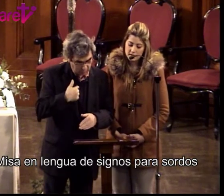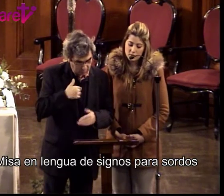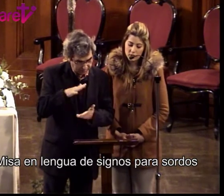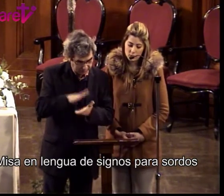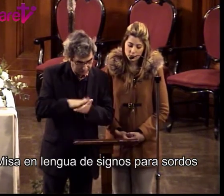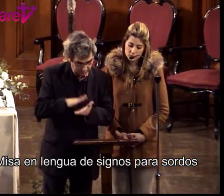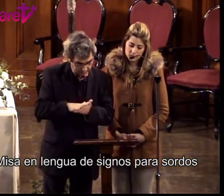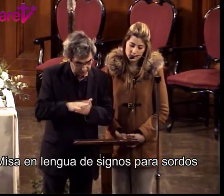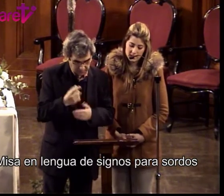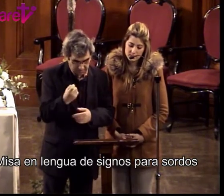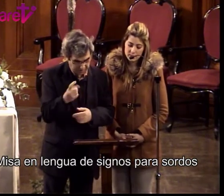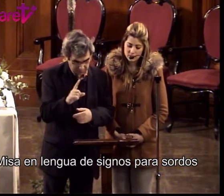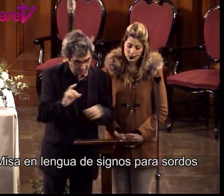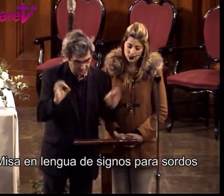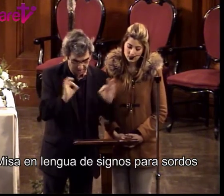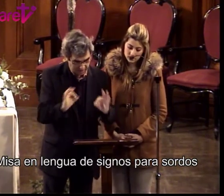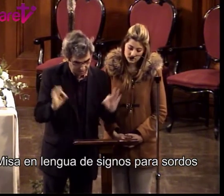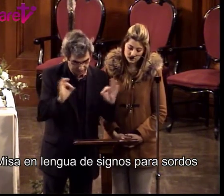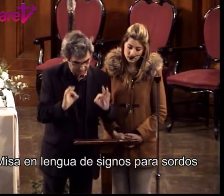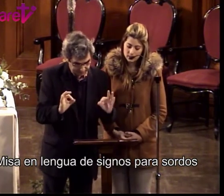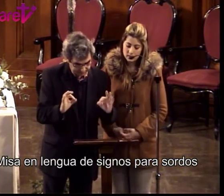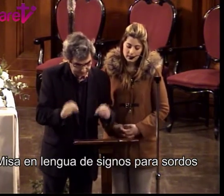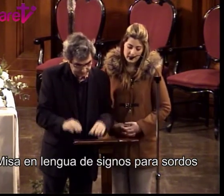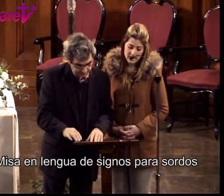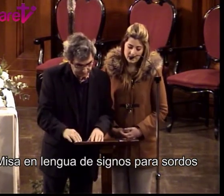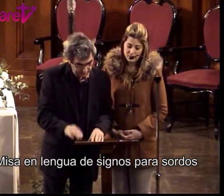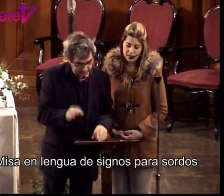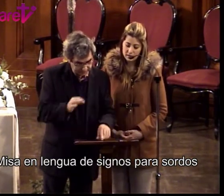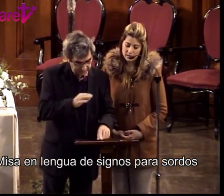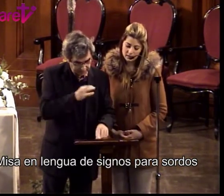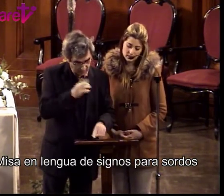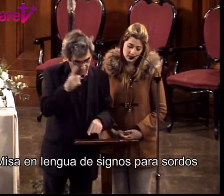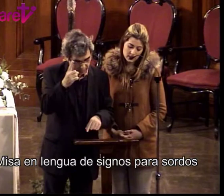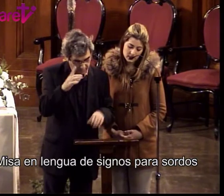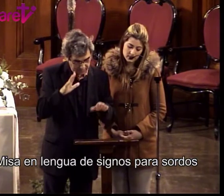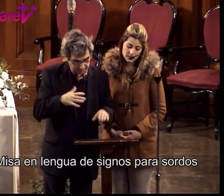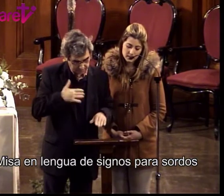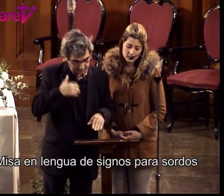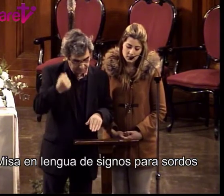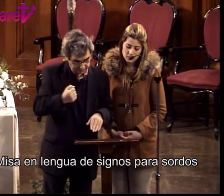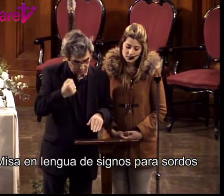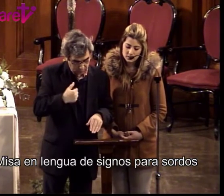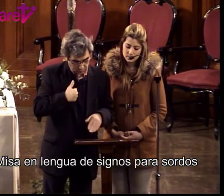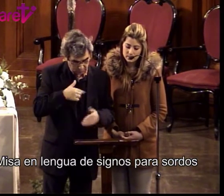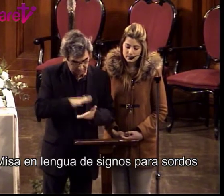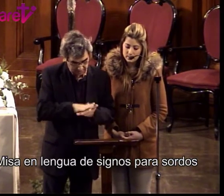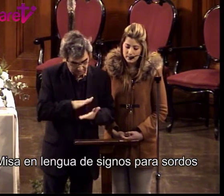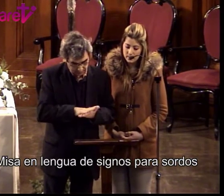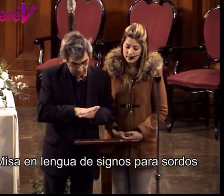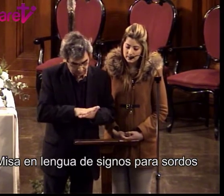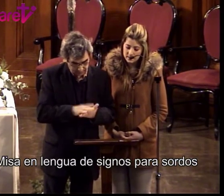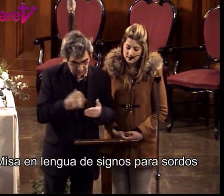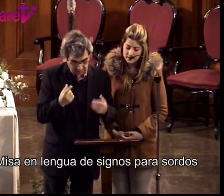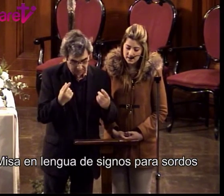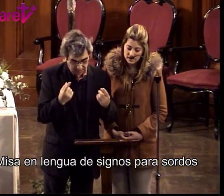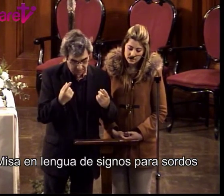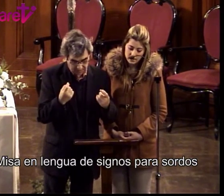Señor Dios es mi pastor, nada me falta. Dios me permite descansar